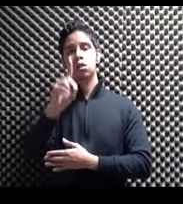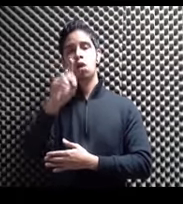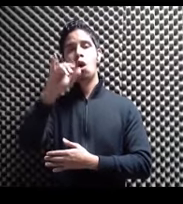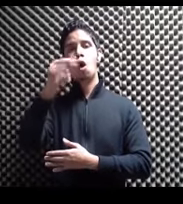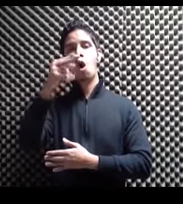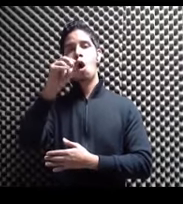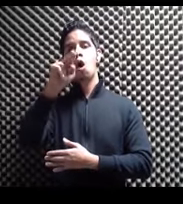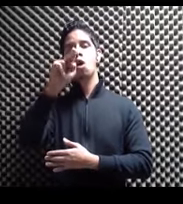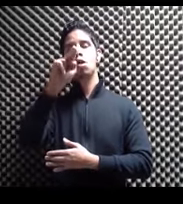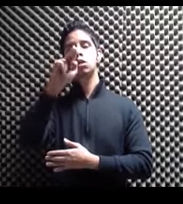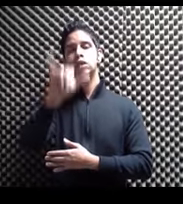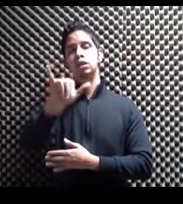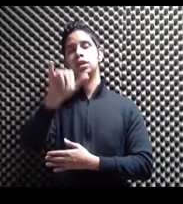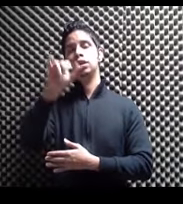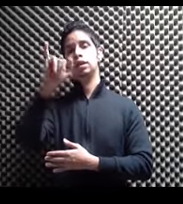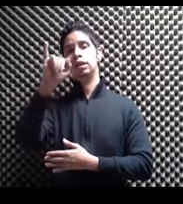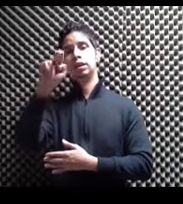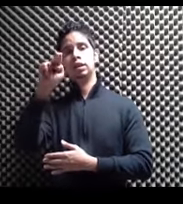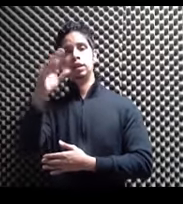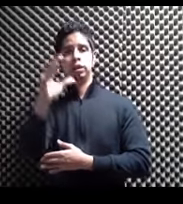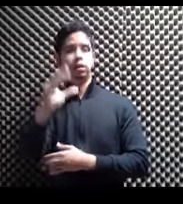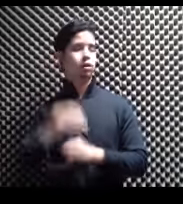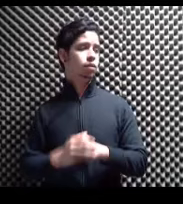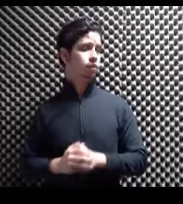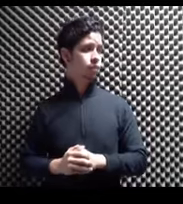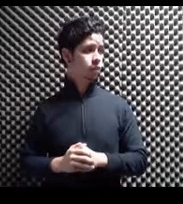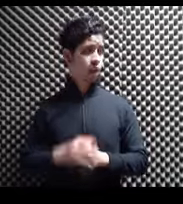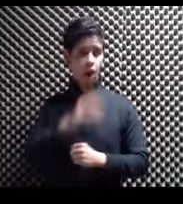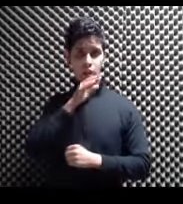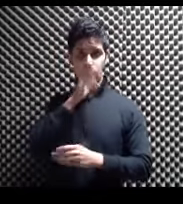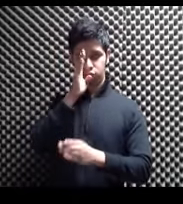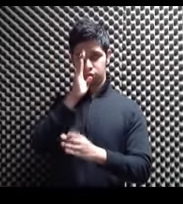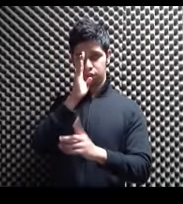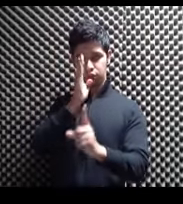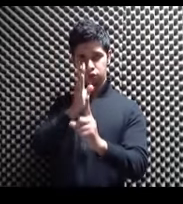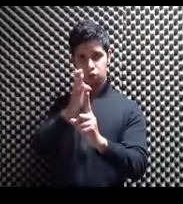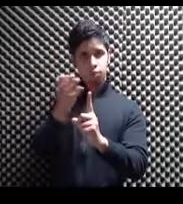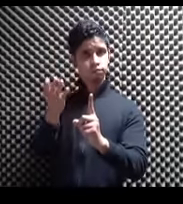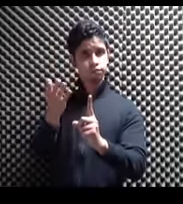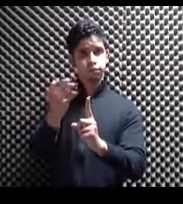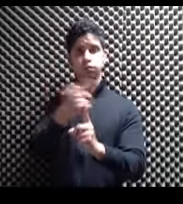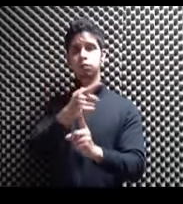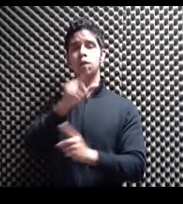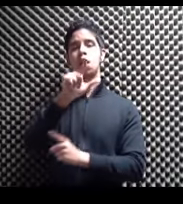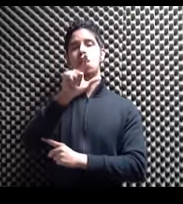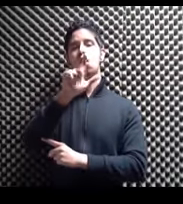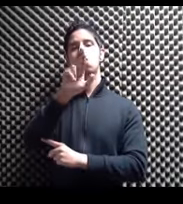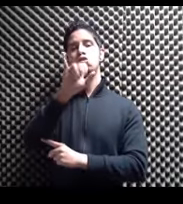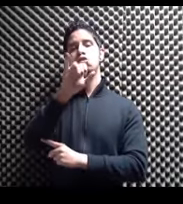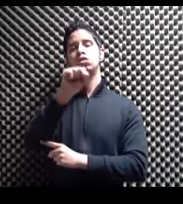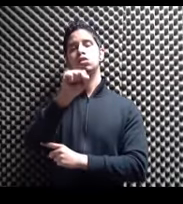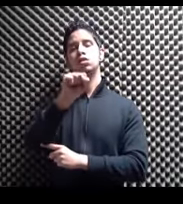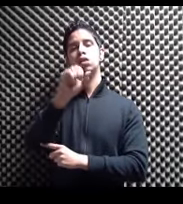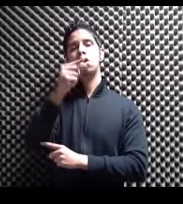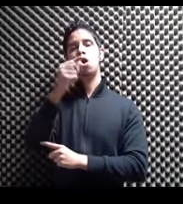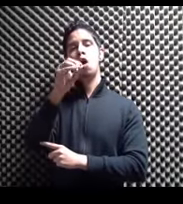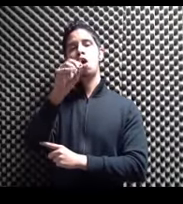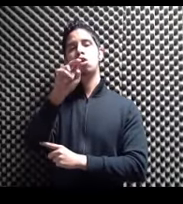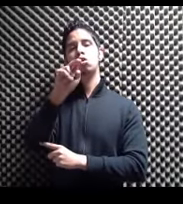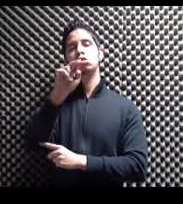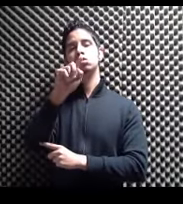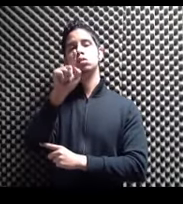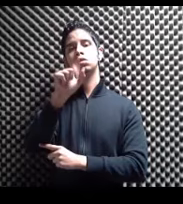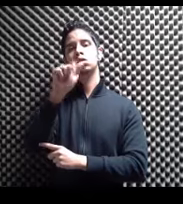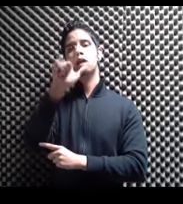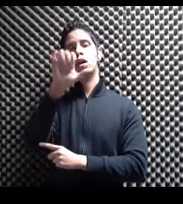Háblame ahí derechito al micrófono. Tenemos a Luis González. Tenemos un problema con el apellido, pero ya